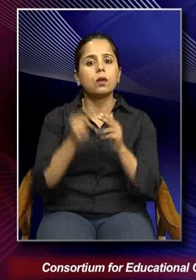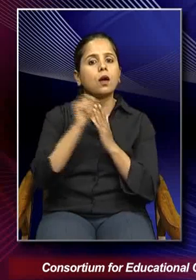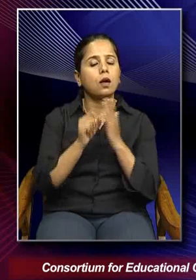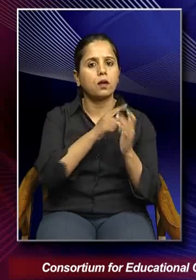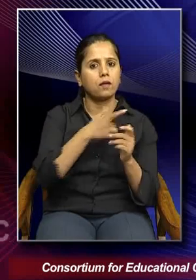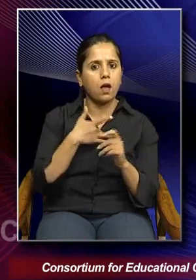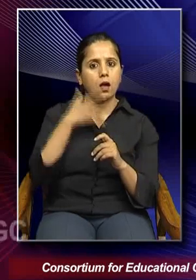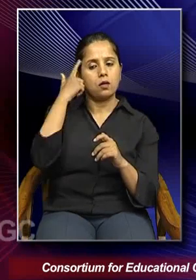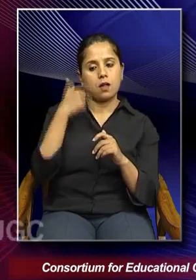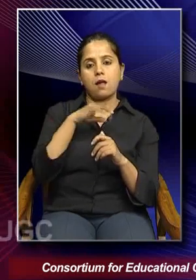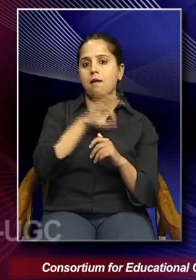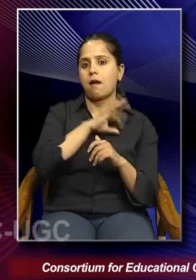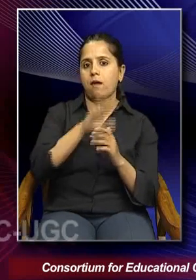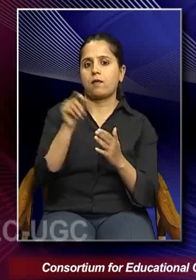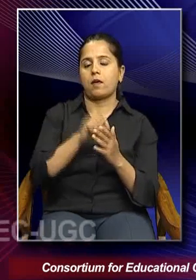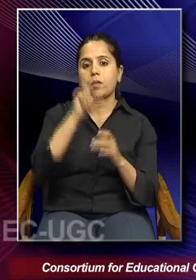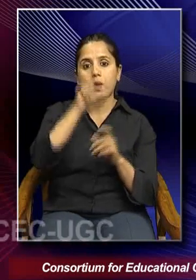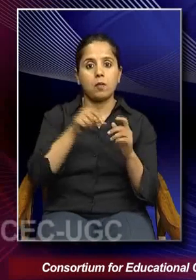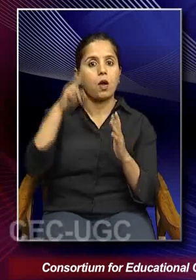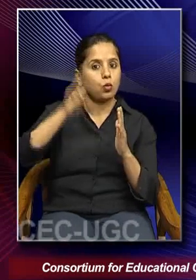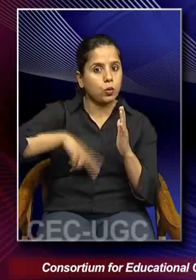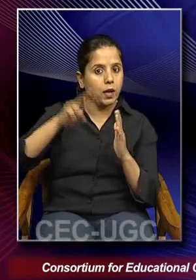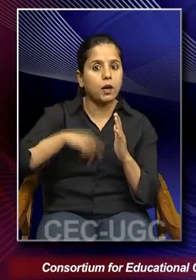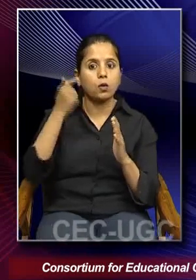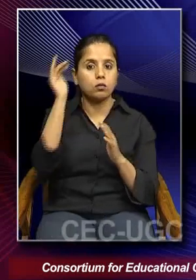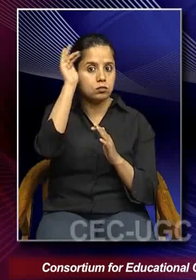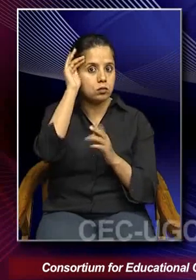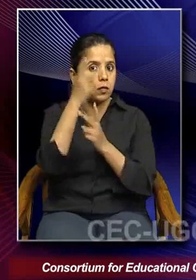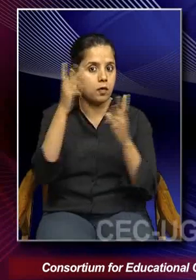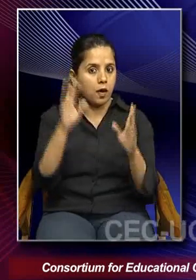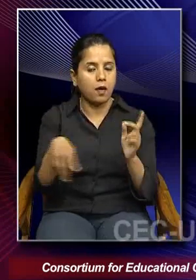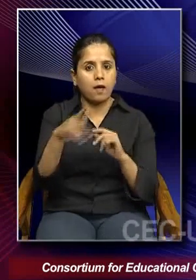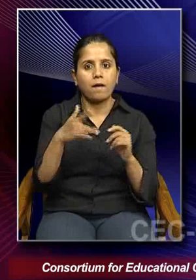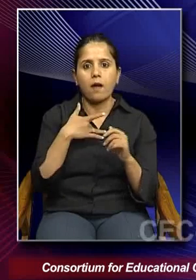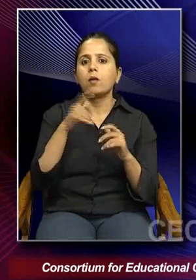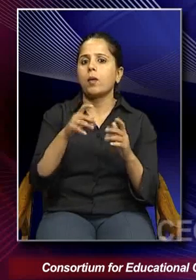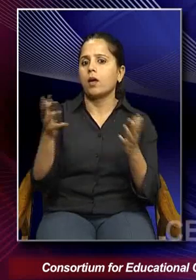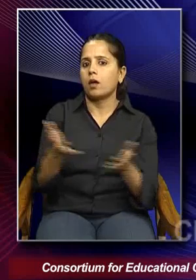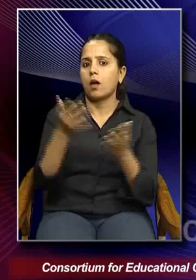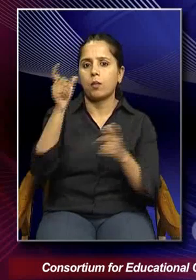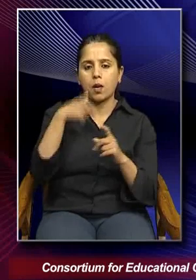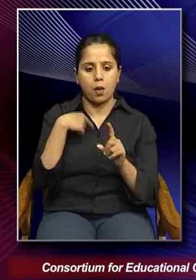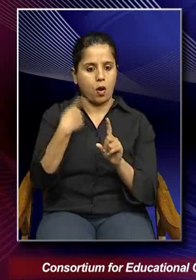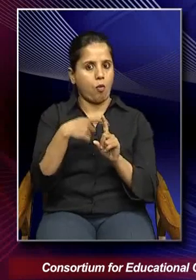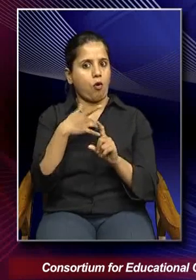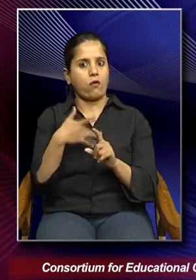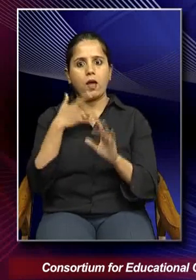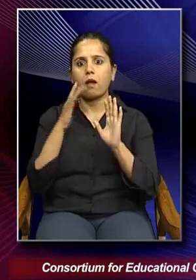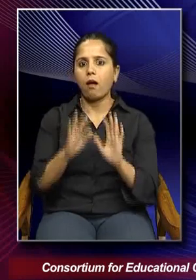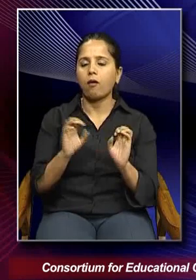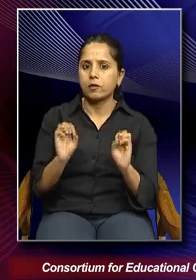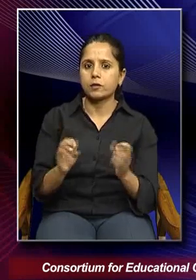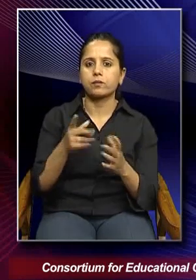से पाठकों श्रोताओं को अपग्रेड कर रहे थे उन सबको